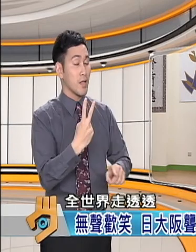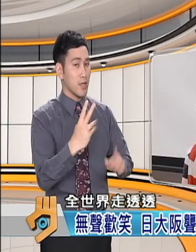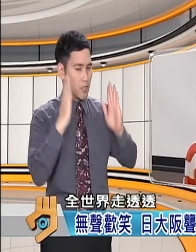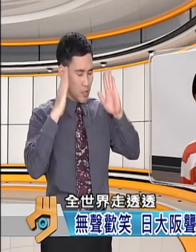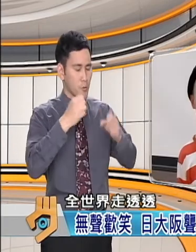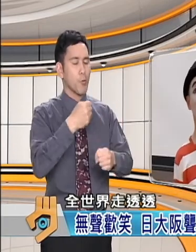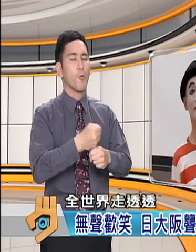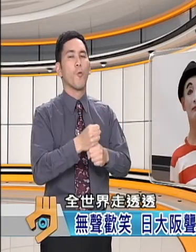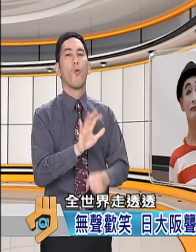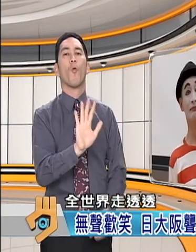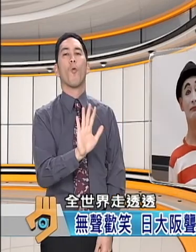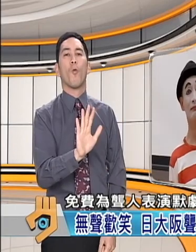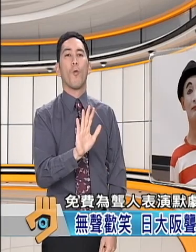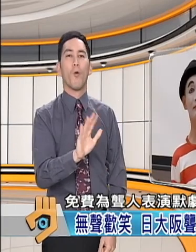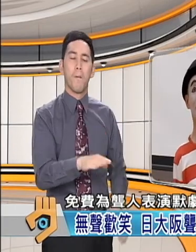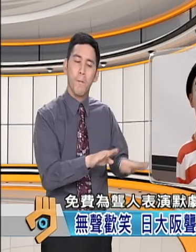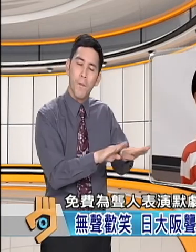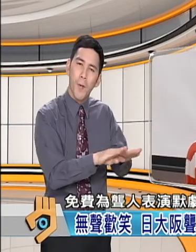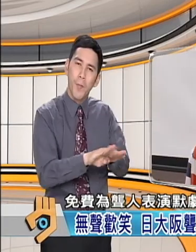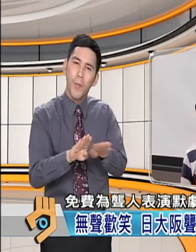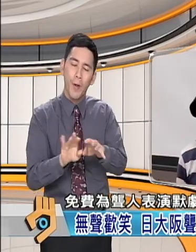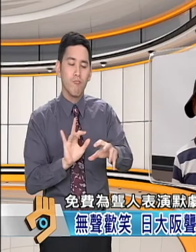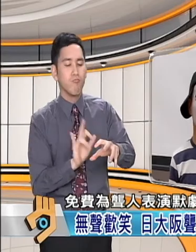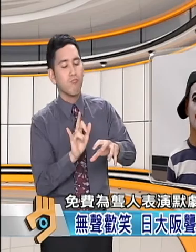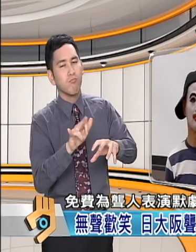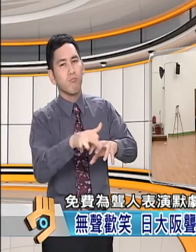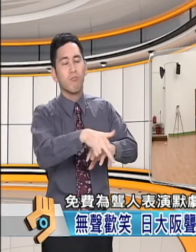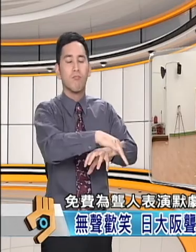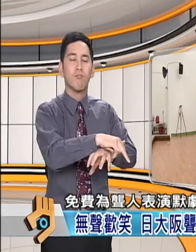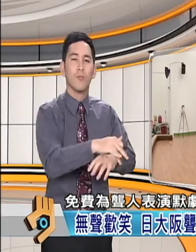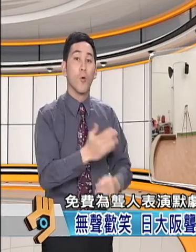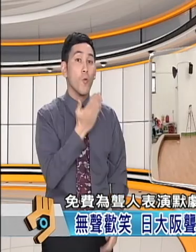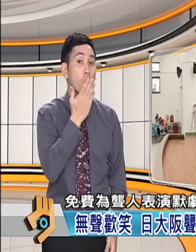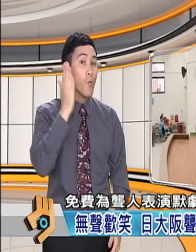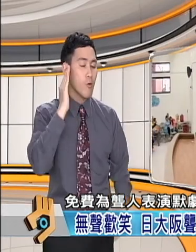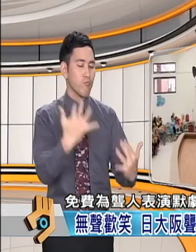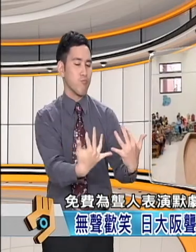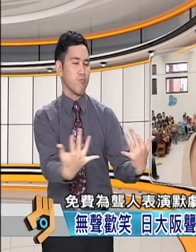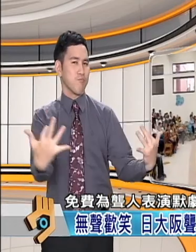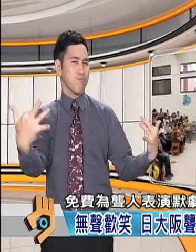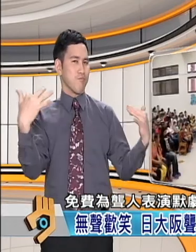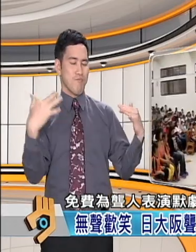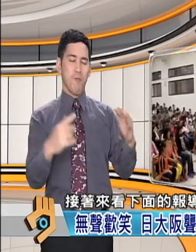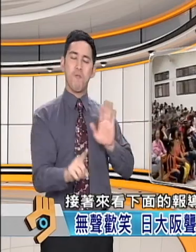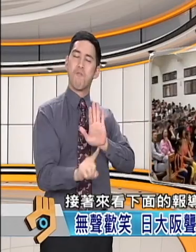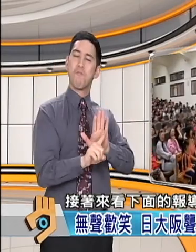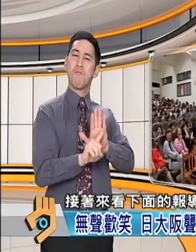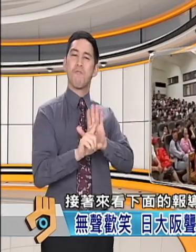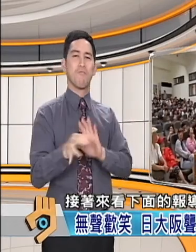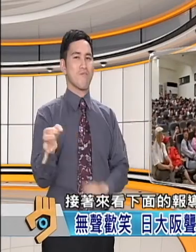透，也免费为龙人表演墨剧带来欢笑。接着来看下面的报